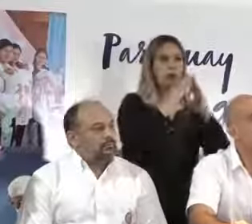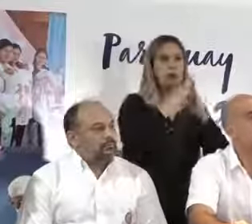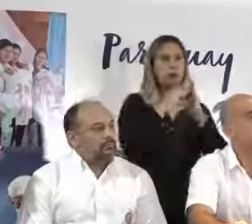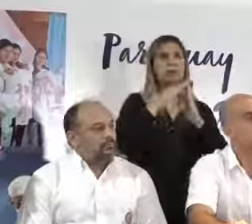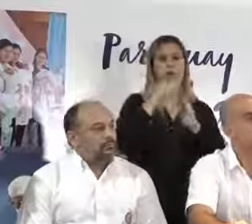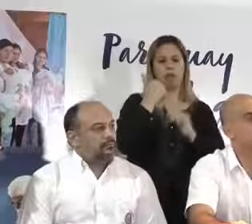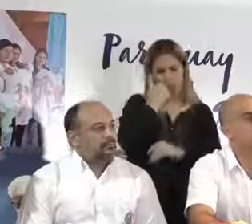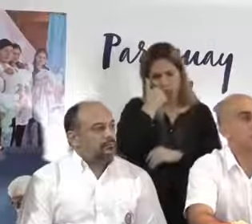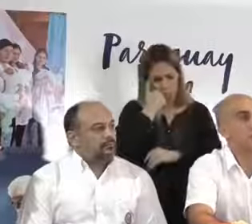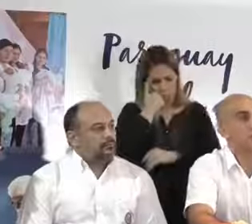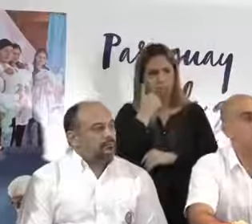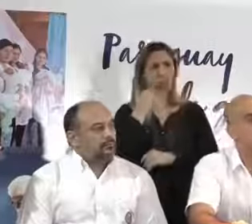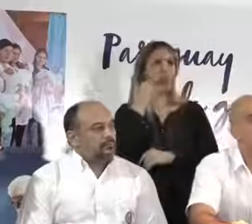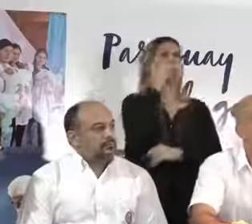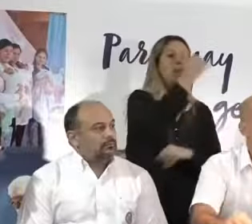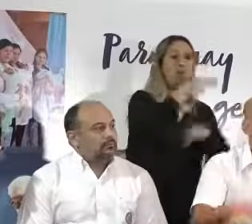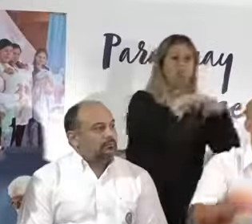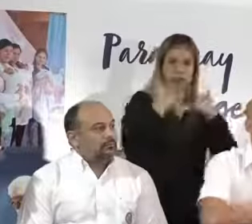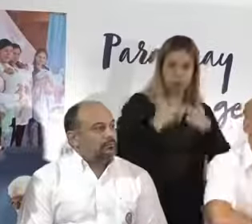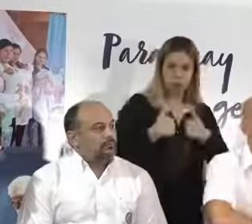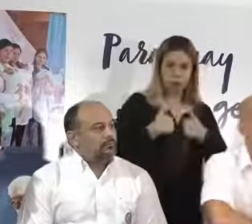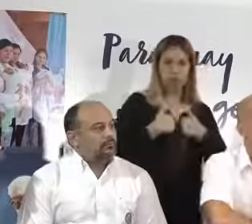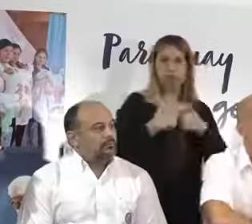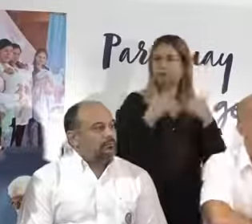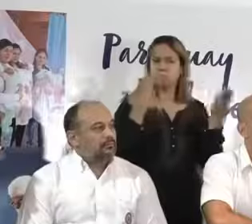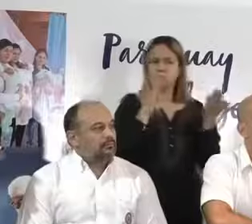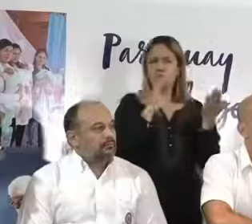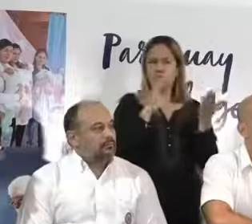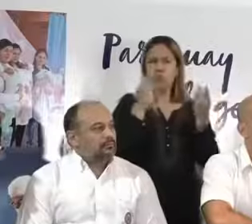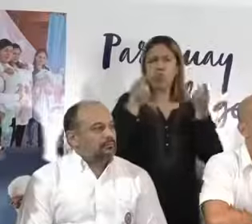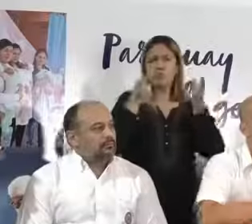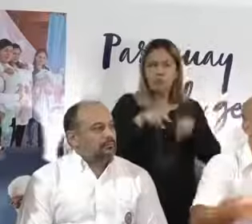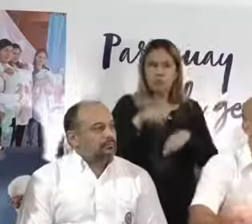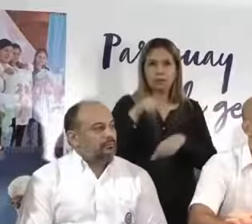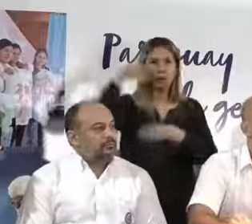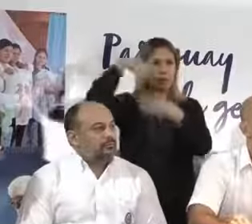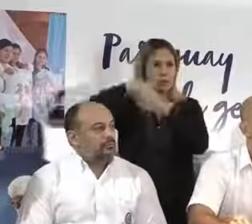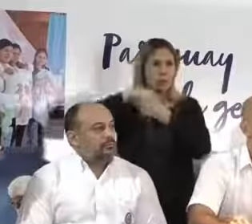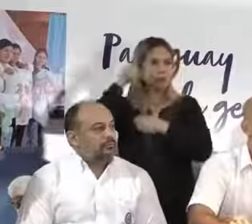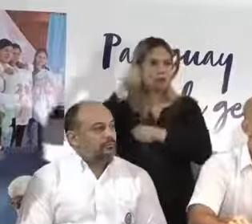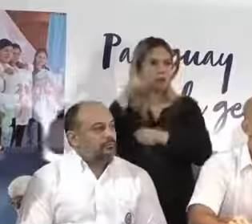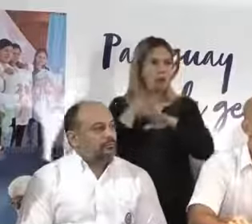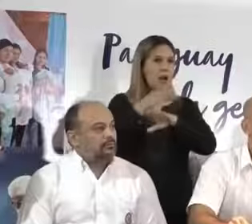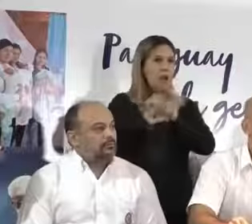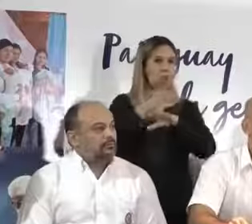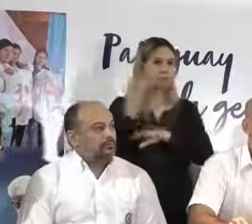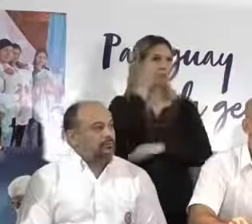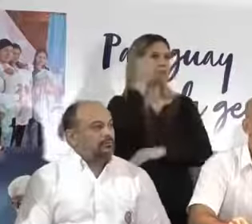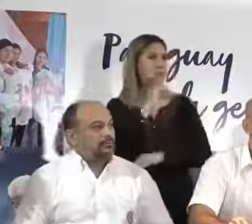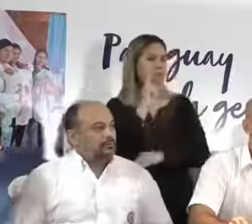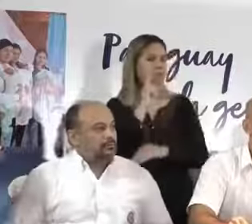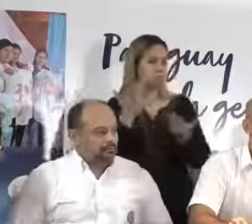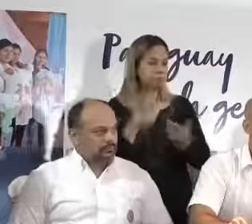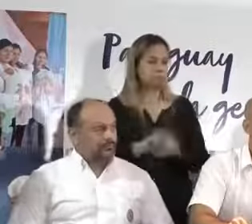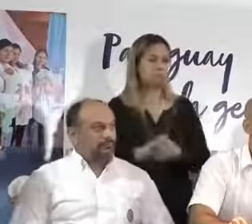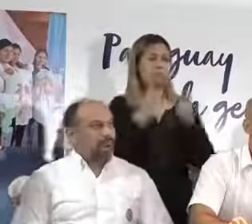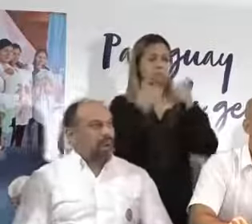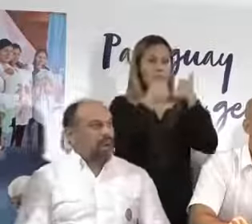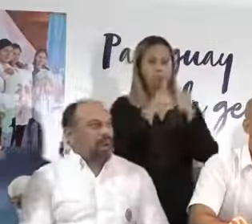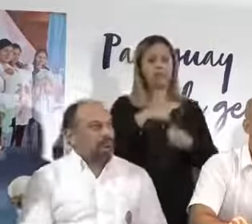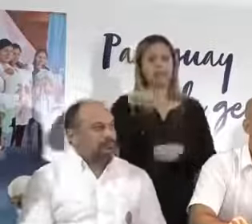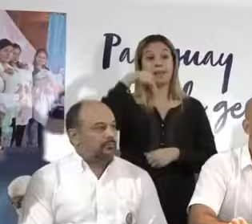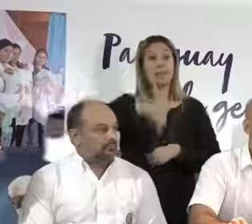¿Qué pueden responder a eso con la vulnerabilidad que podría haberse dado en este caso? Bueno, es muy importante establecer, Paraguay es